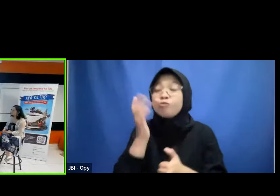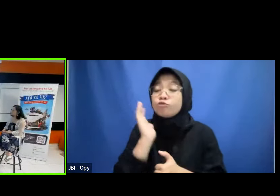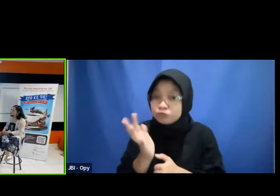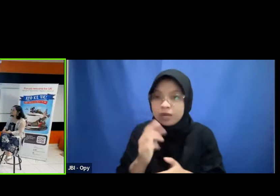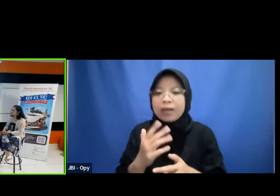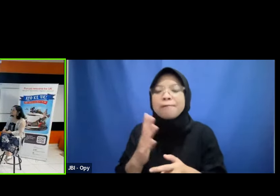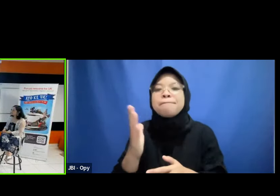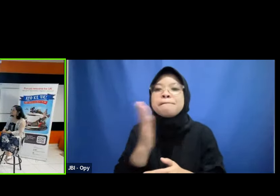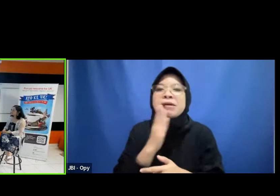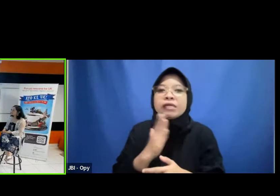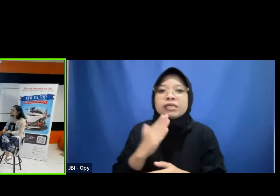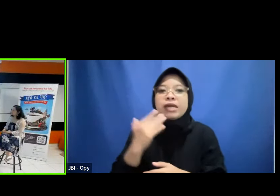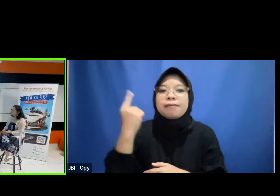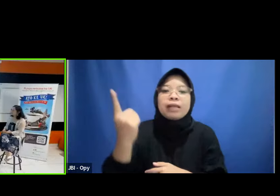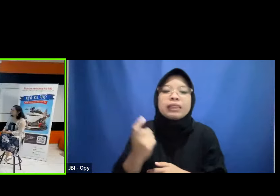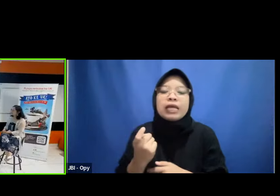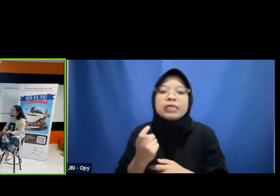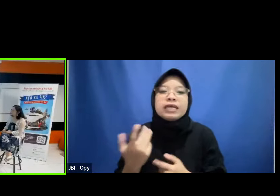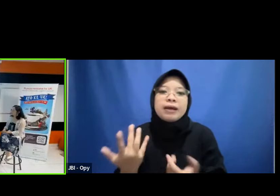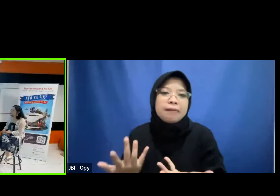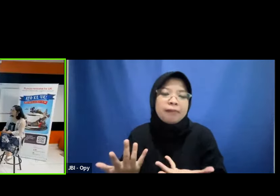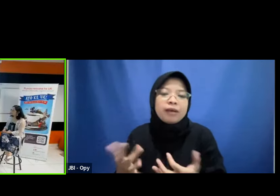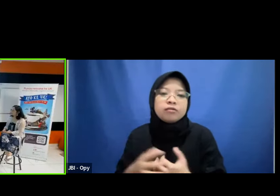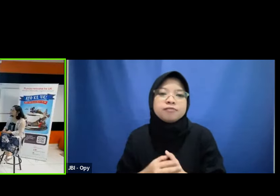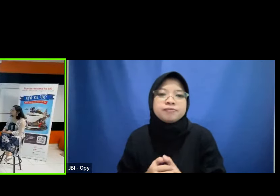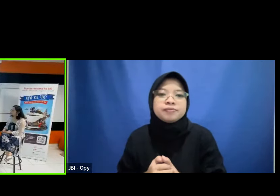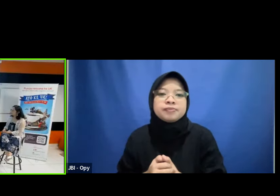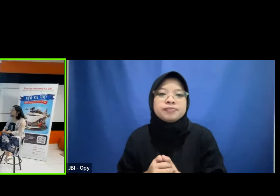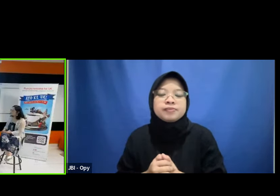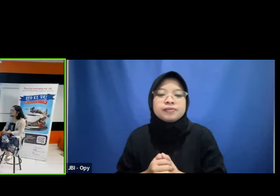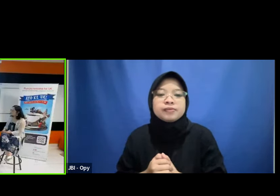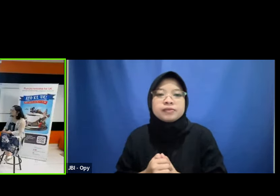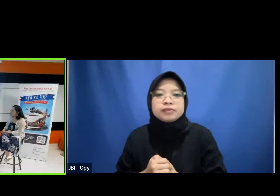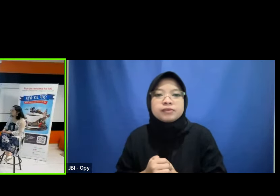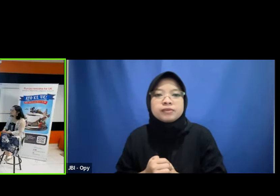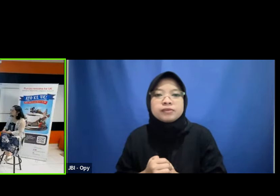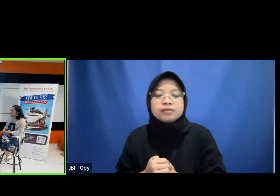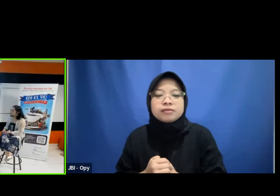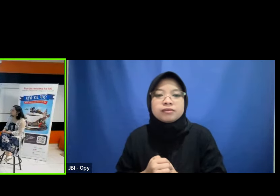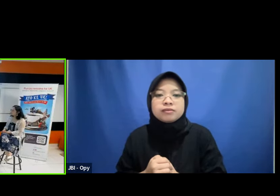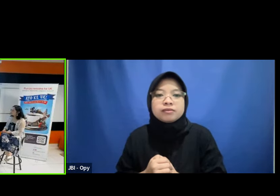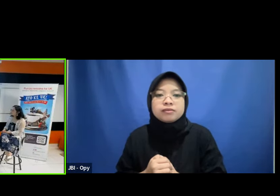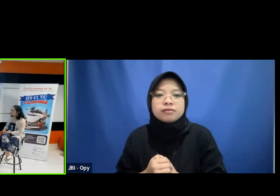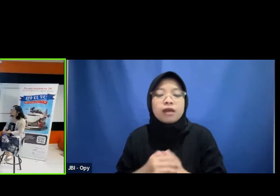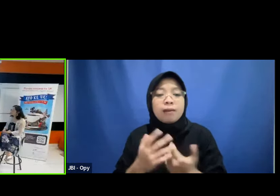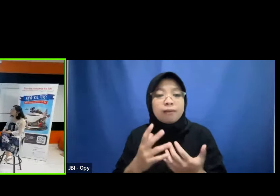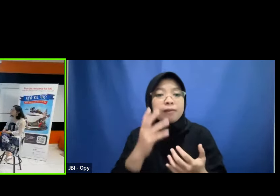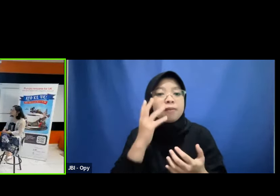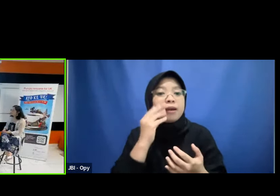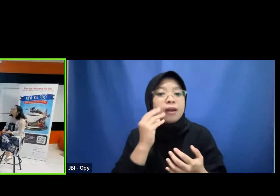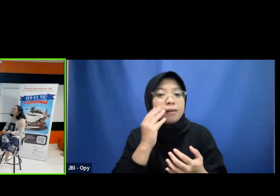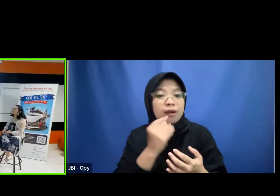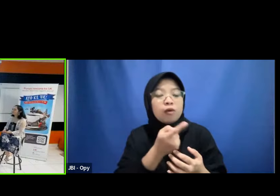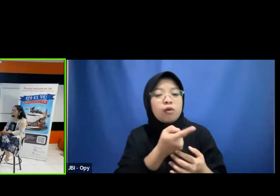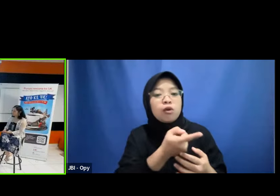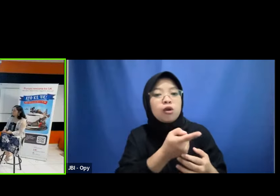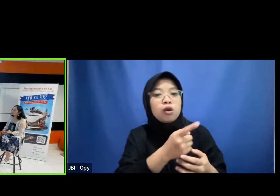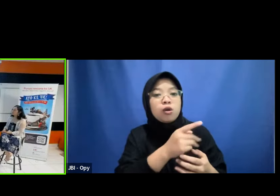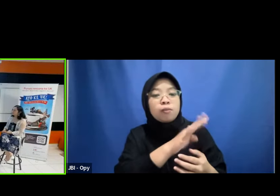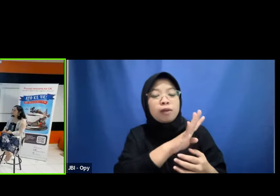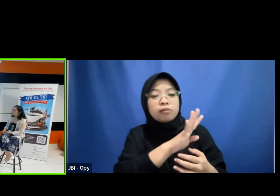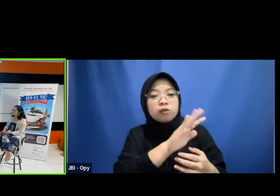pertanyaan yang itu e What do you see yourself in F Years atau lebih